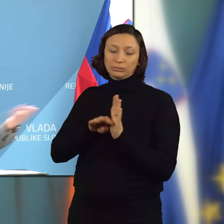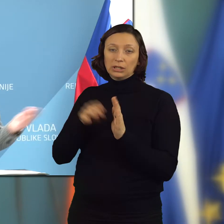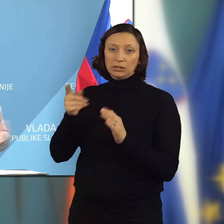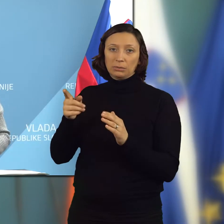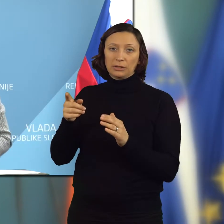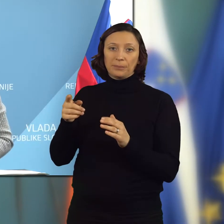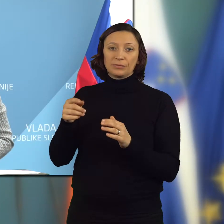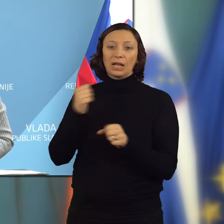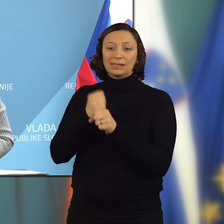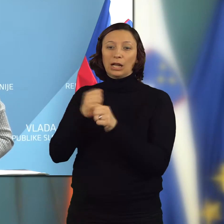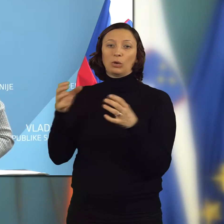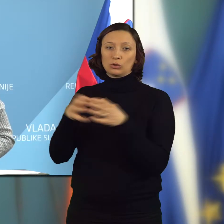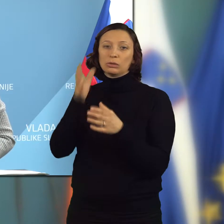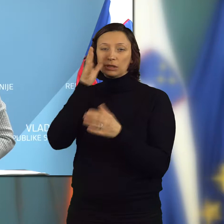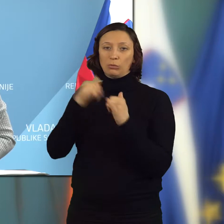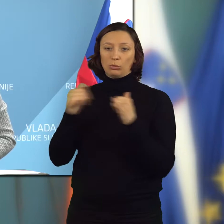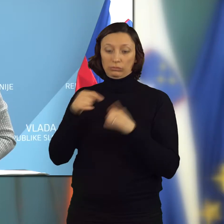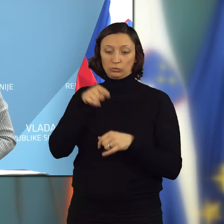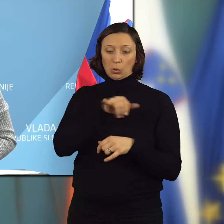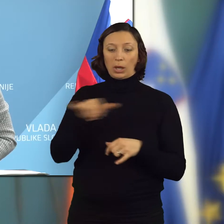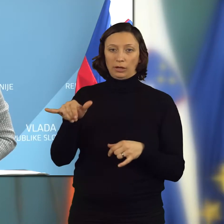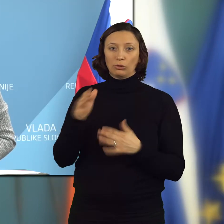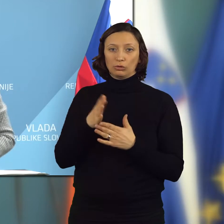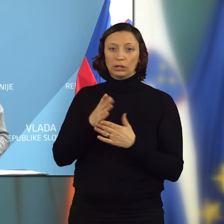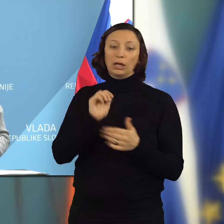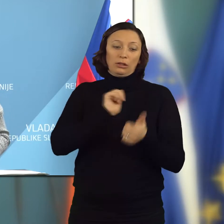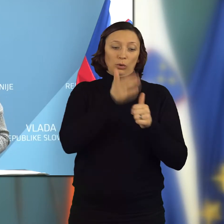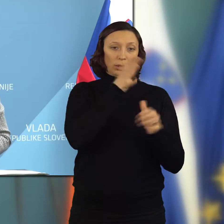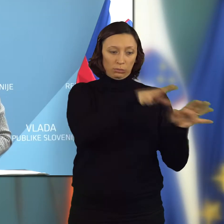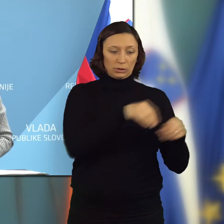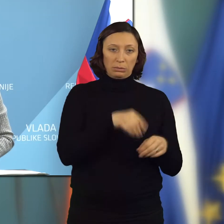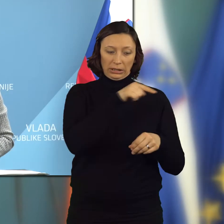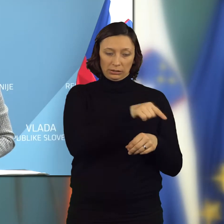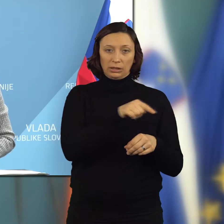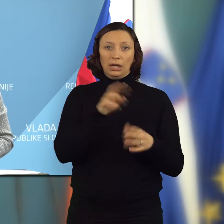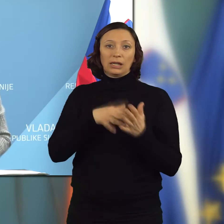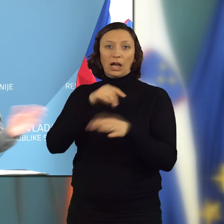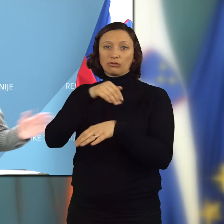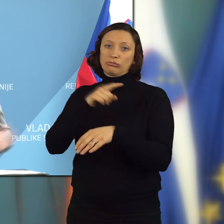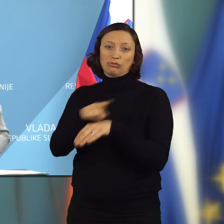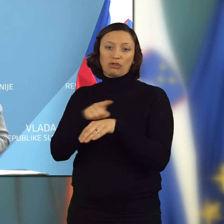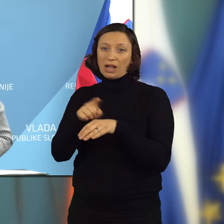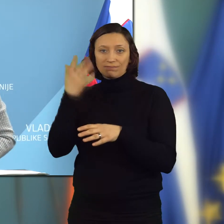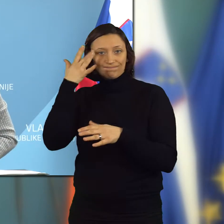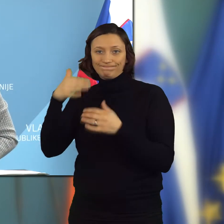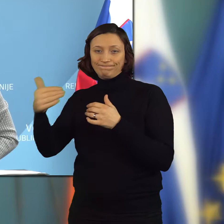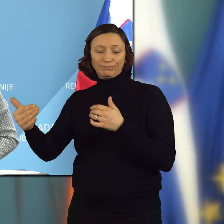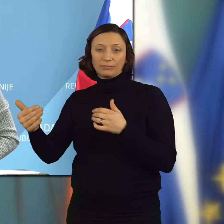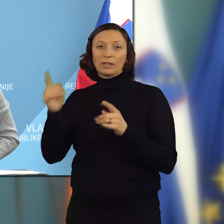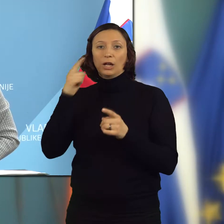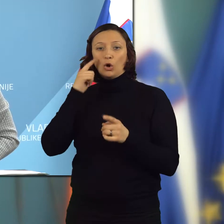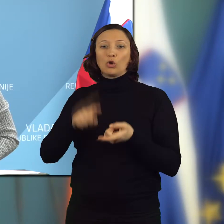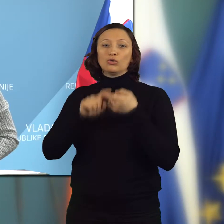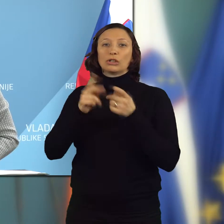to, zagotovo se bo delovna skupina oblikovala že v tem letu, takoj po sprejemu, kakšna bo pa časovnica, tudi glede na to, kako